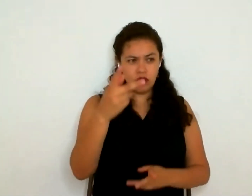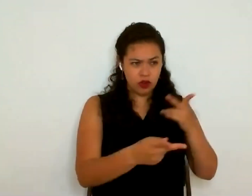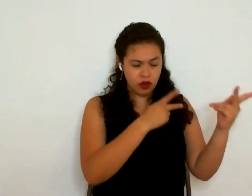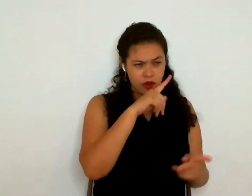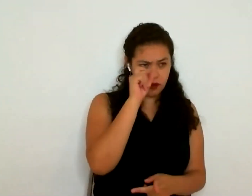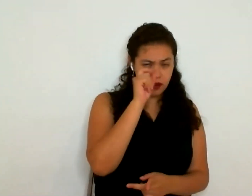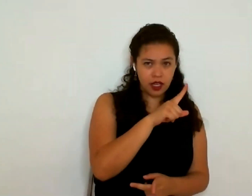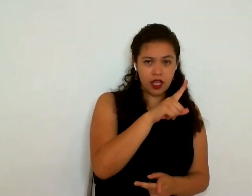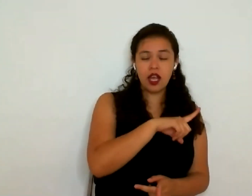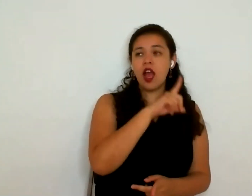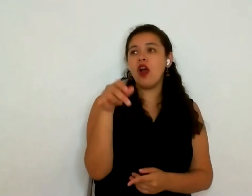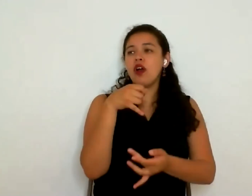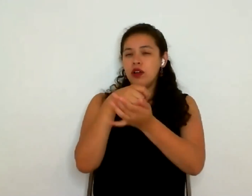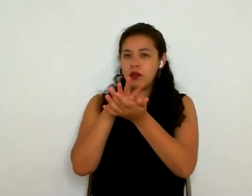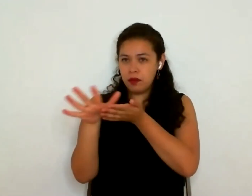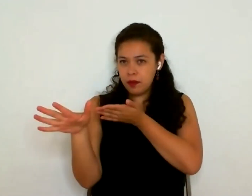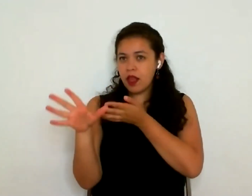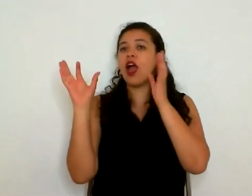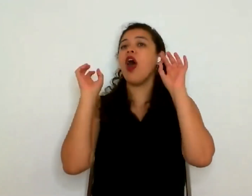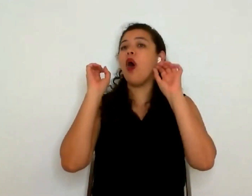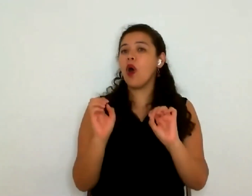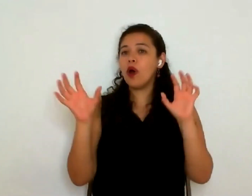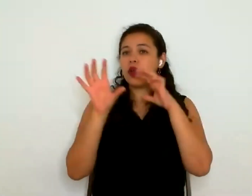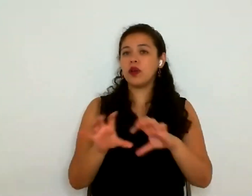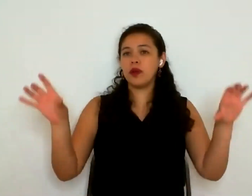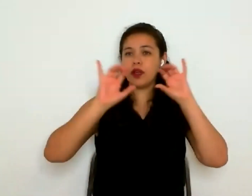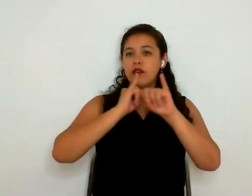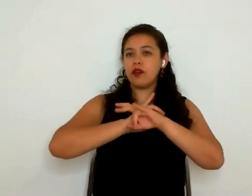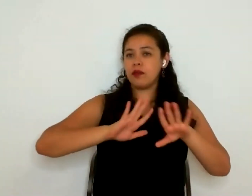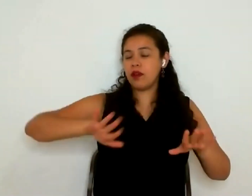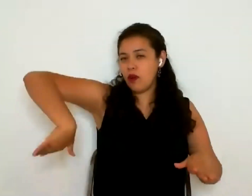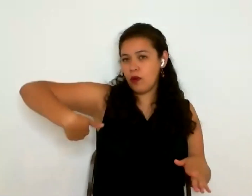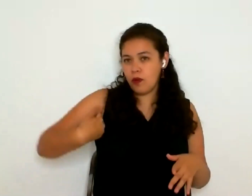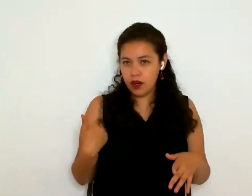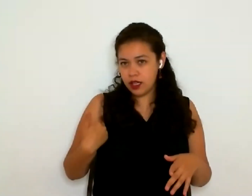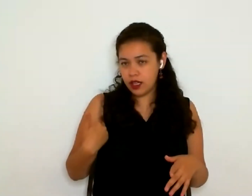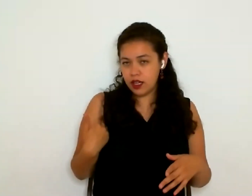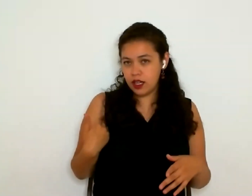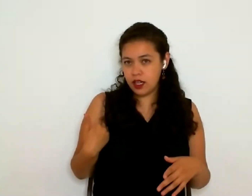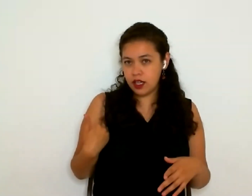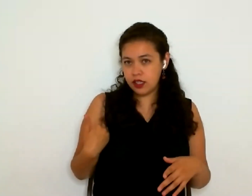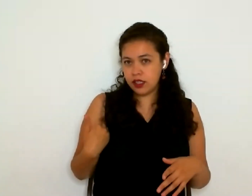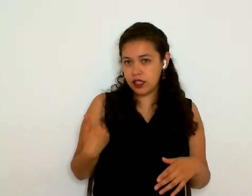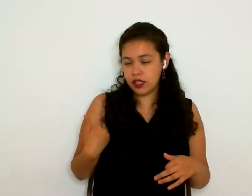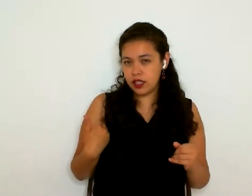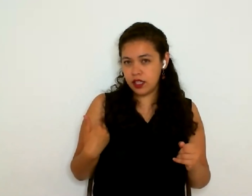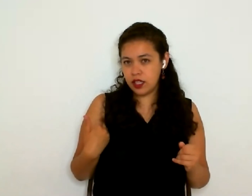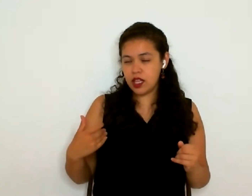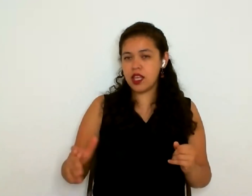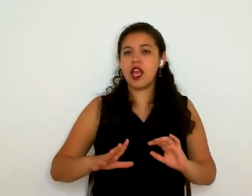se imprime o la computadora guarda información y el formato imprimible es